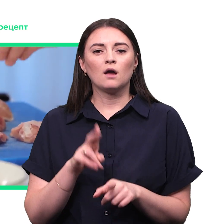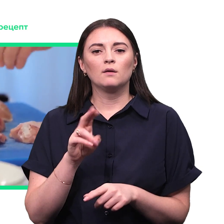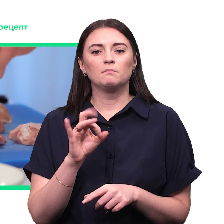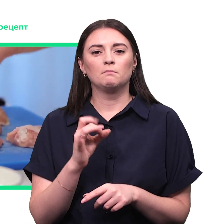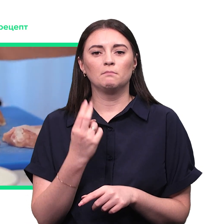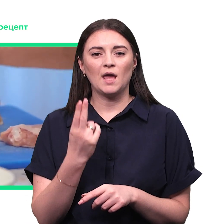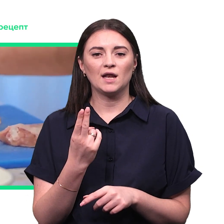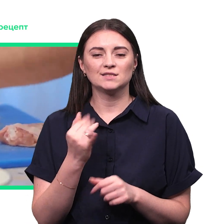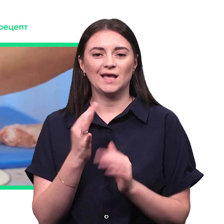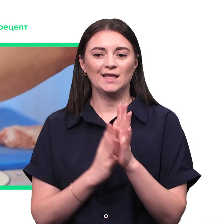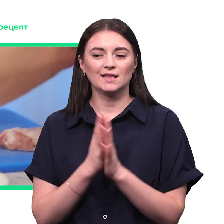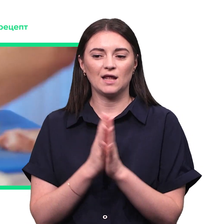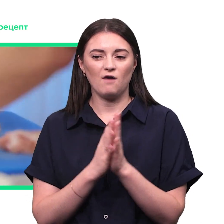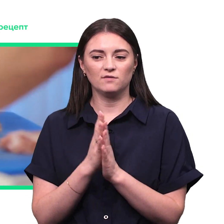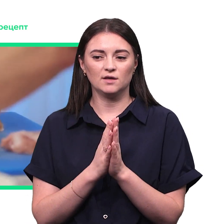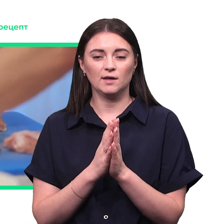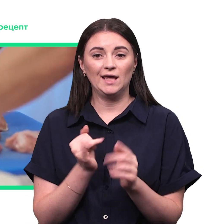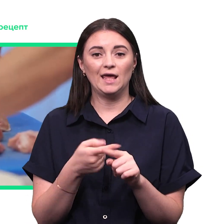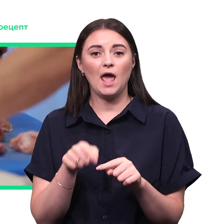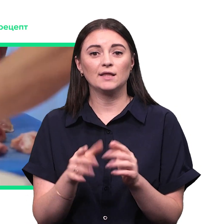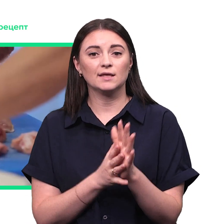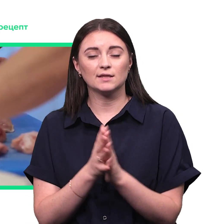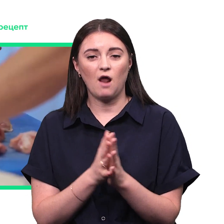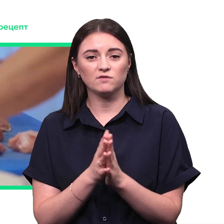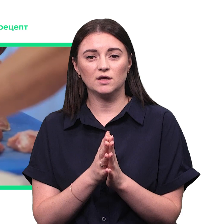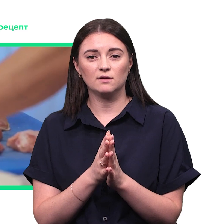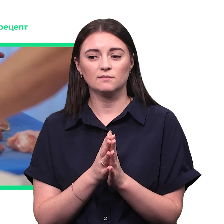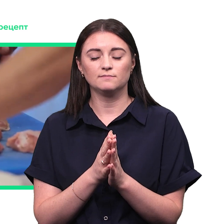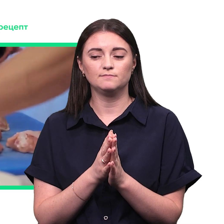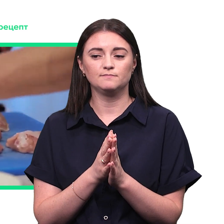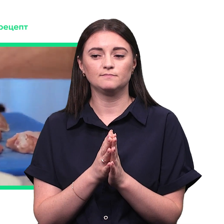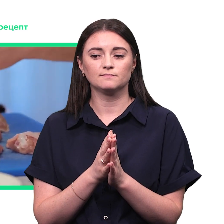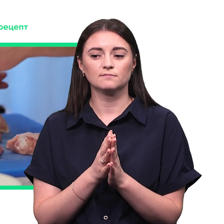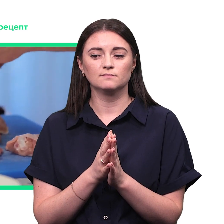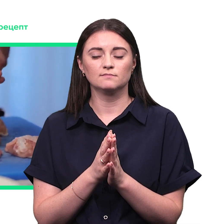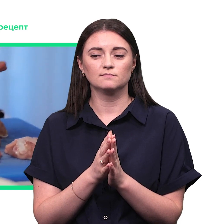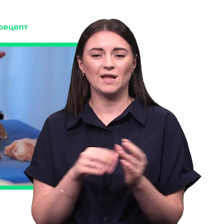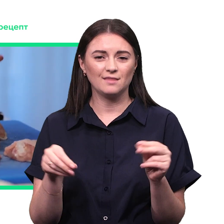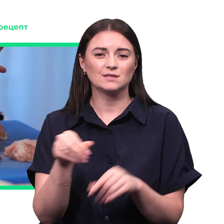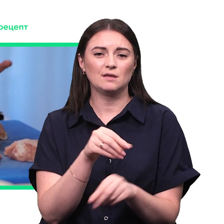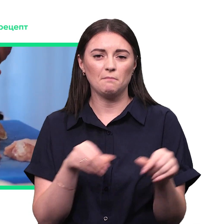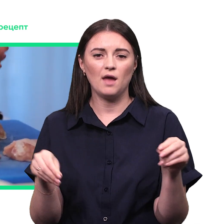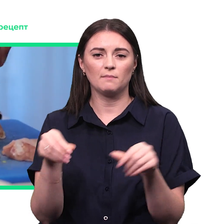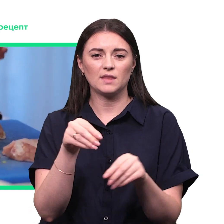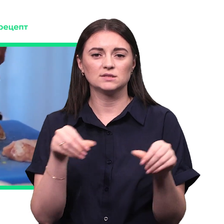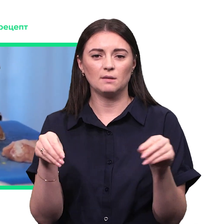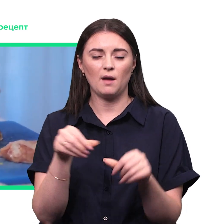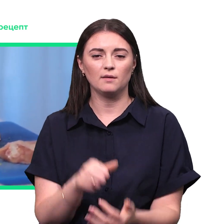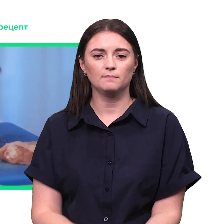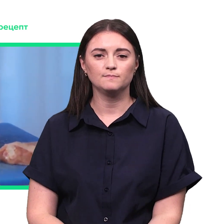и вот эти травки. Да, и орегано. И а также еще сейчас... насыпаем, будем сейчас